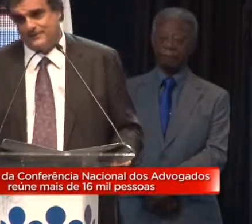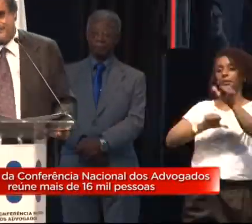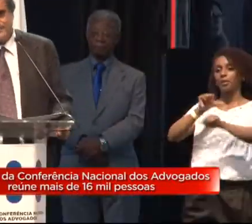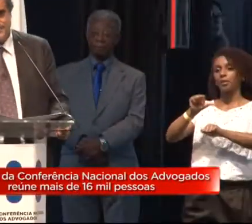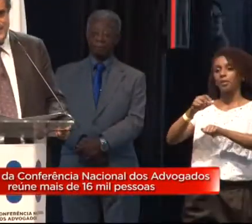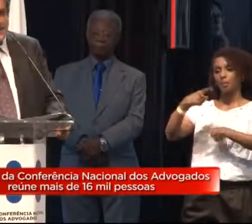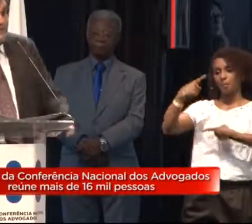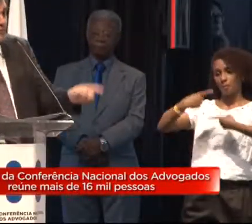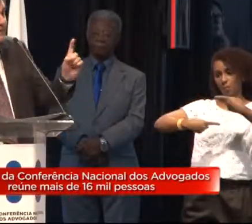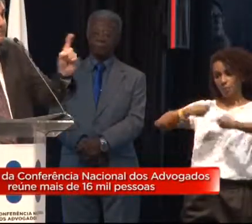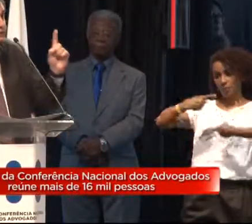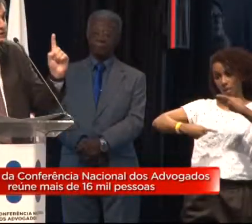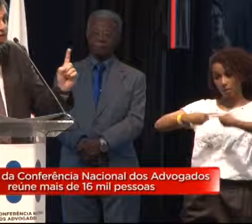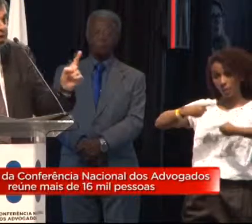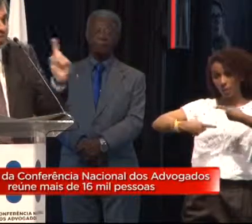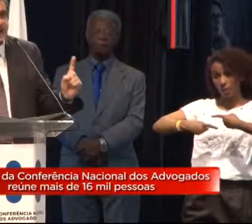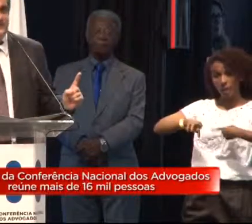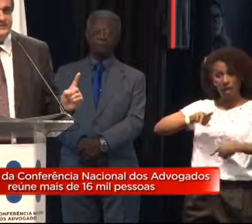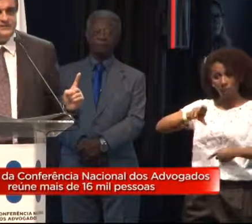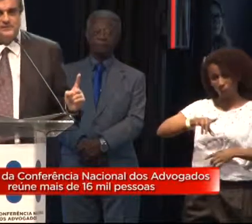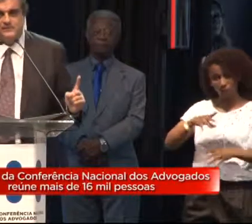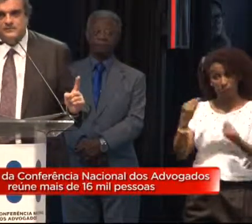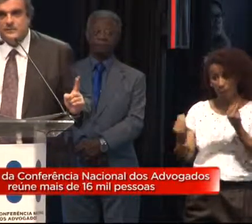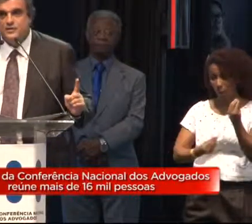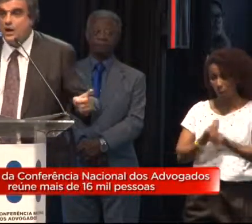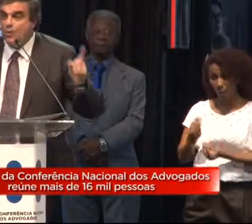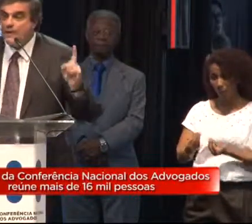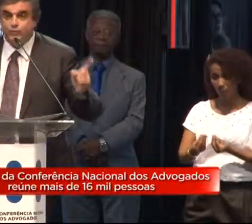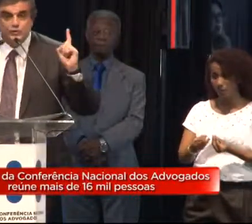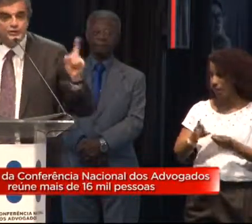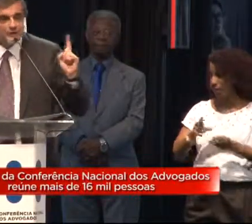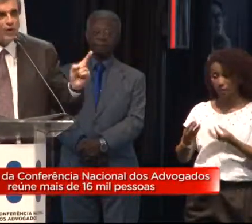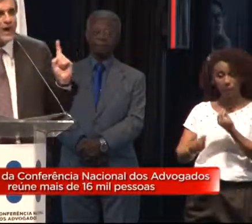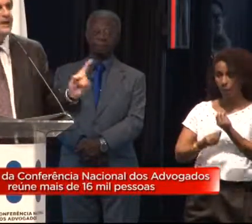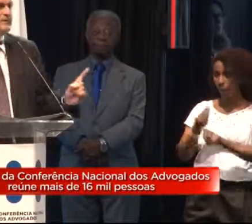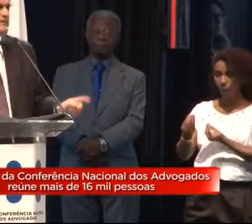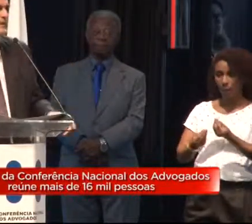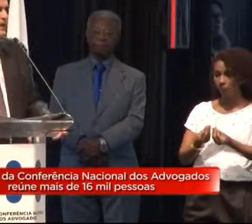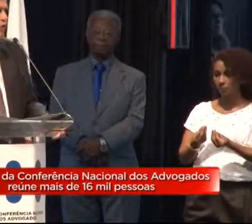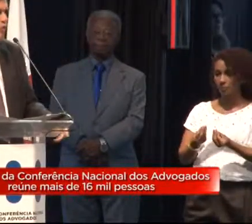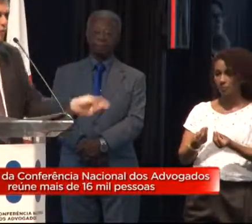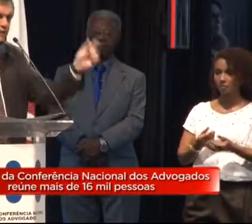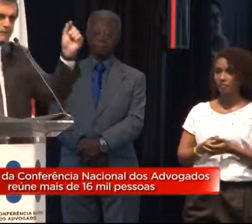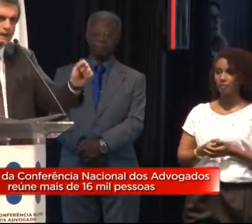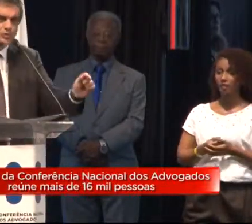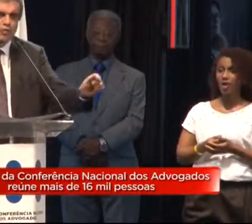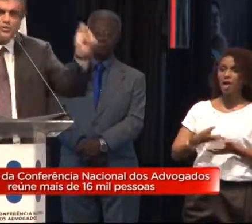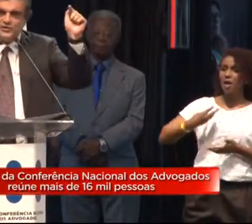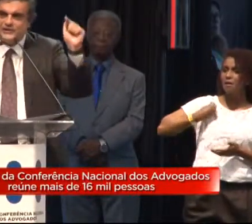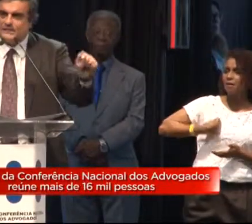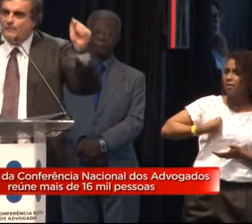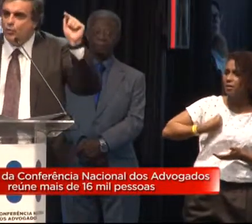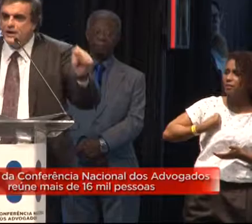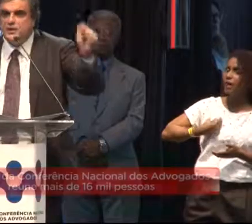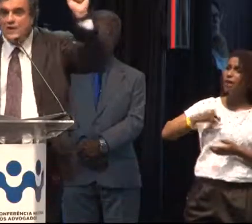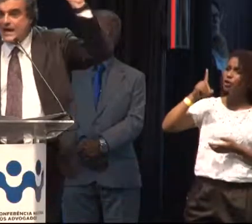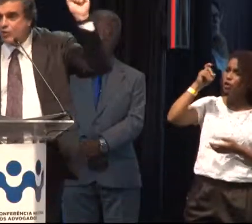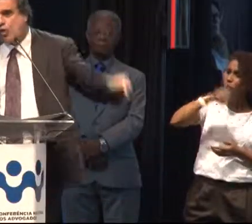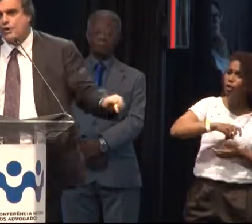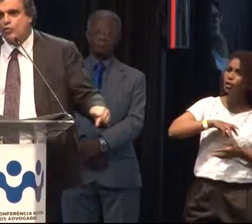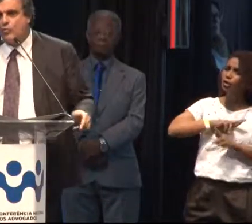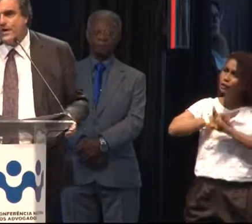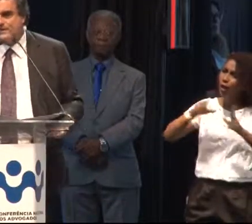política. Não é possível mais, não é possível mais convivermos com um sistema